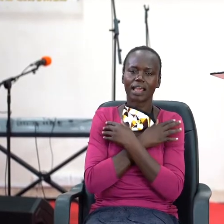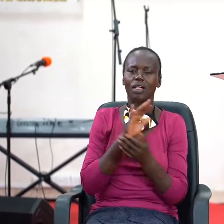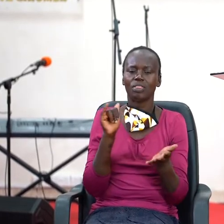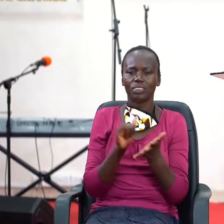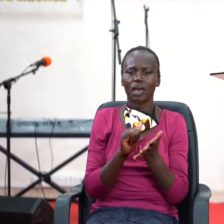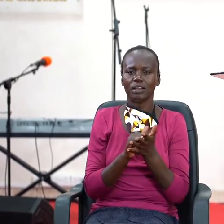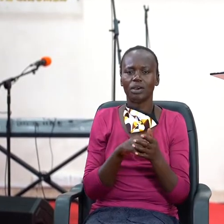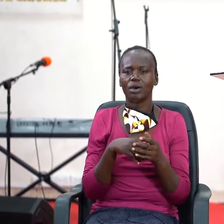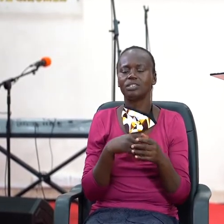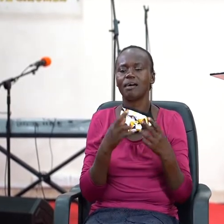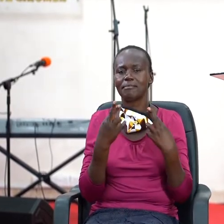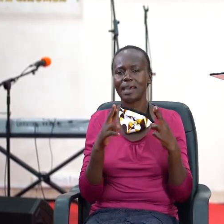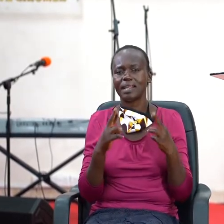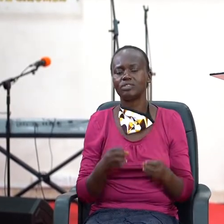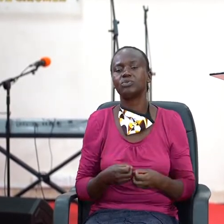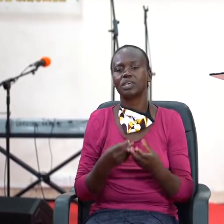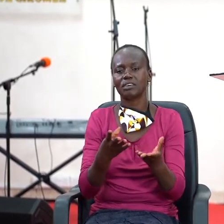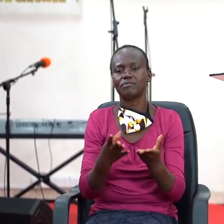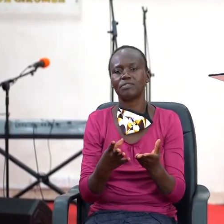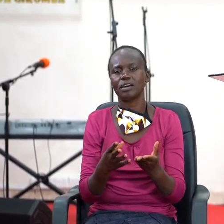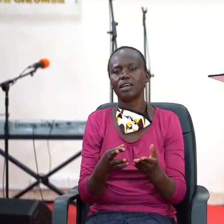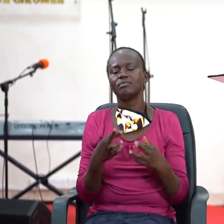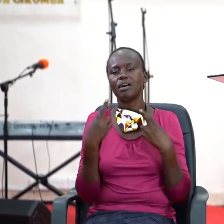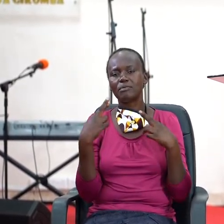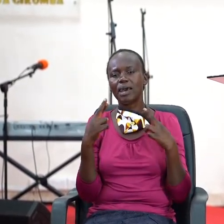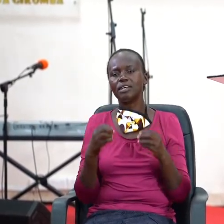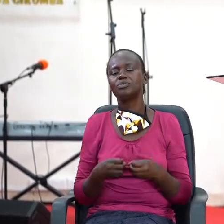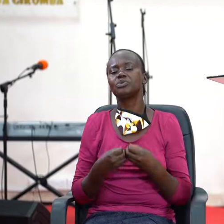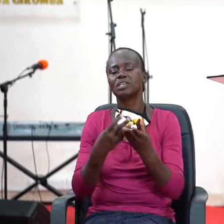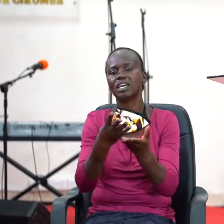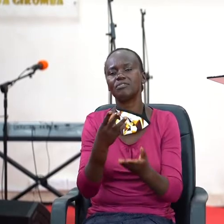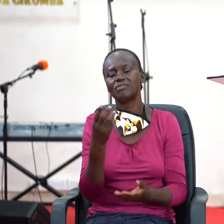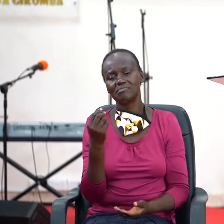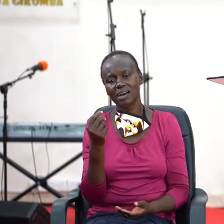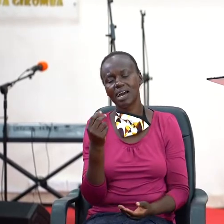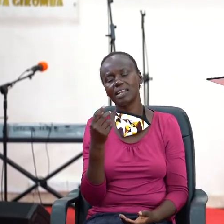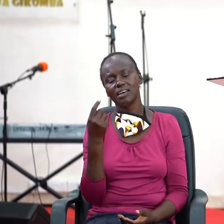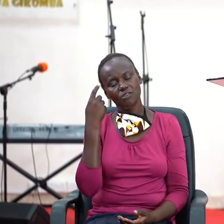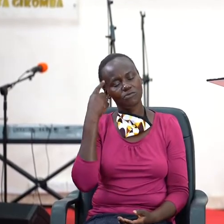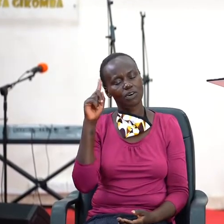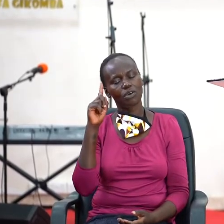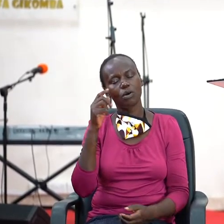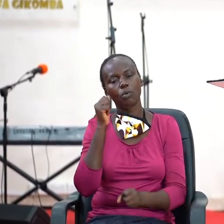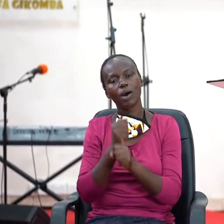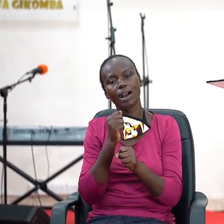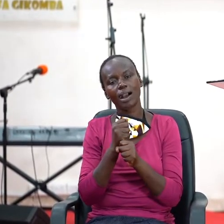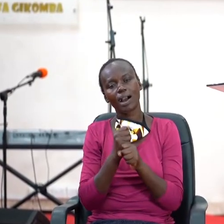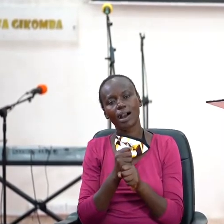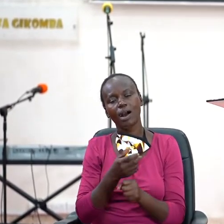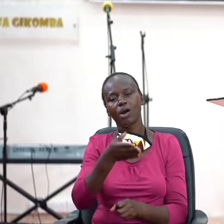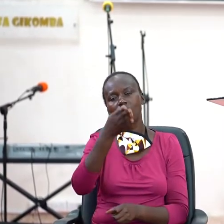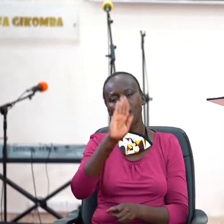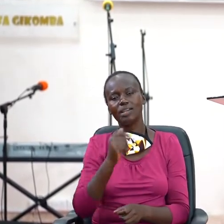ambaye anaenda kutoa rasilimali, anaenda kutoa mali yake kwa sababu ya kazi yako. Bwana,